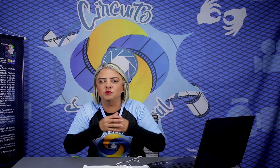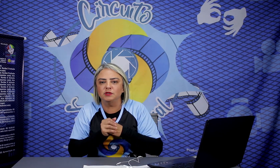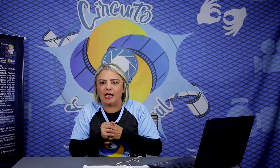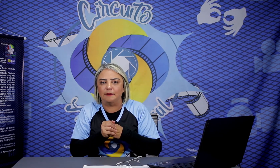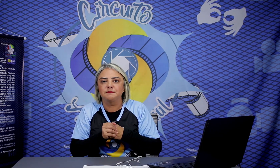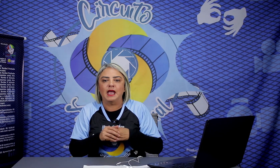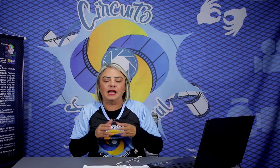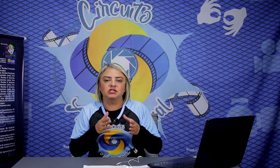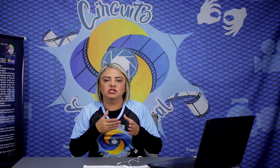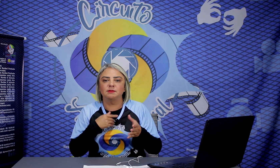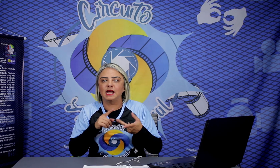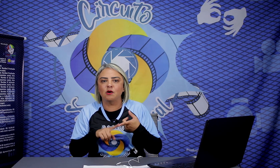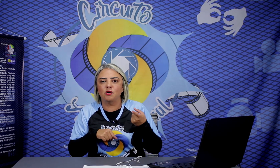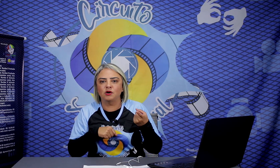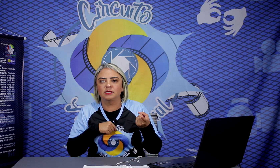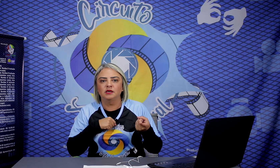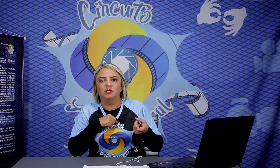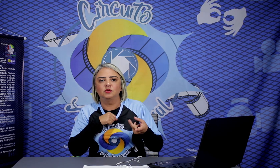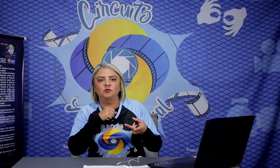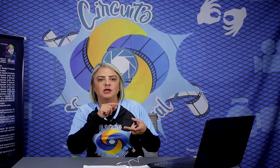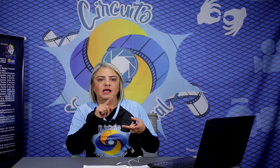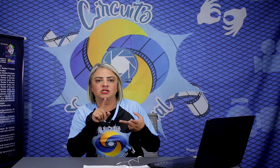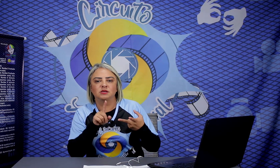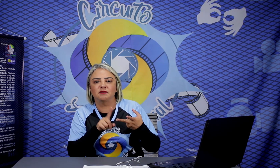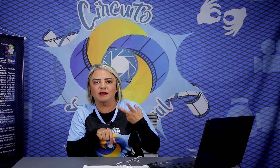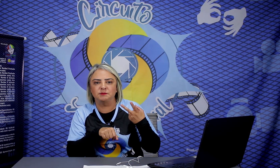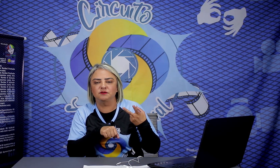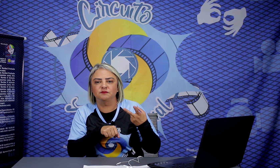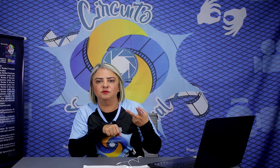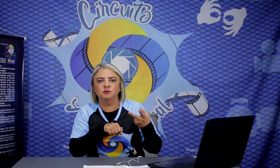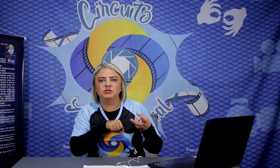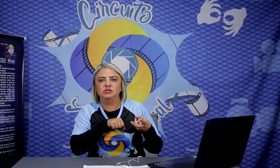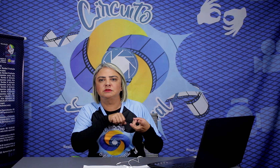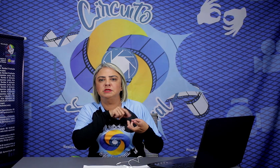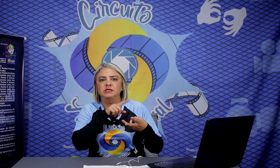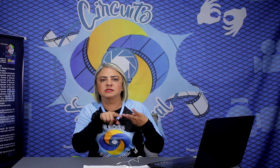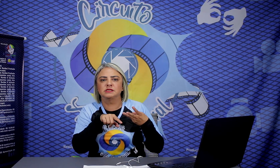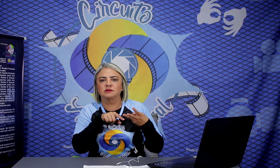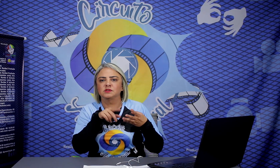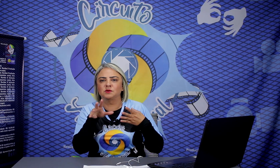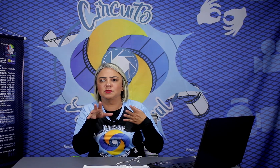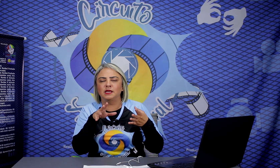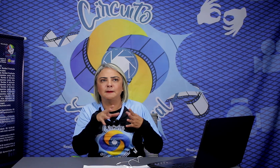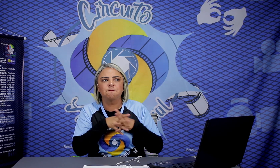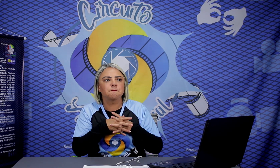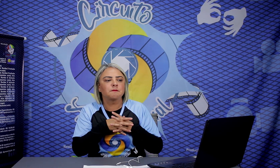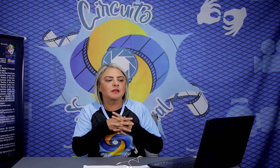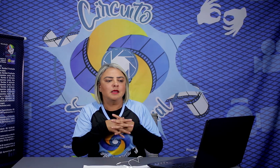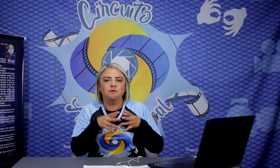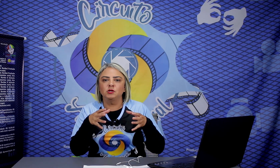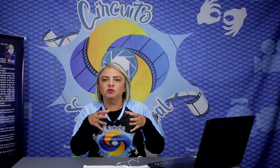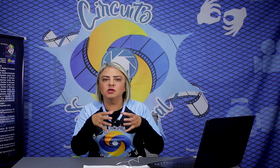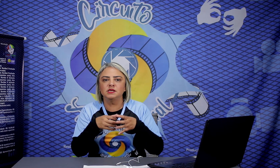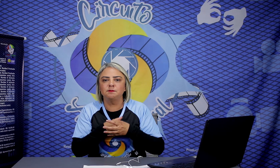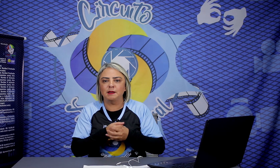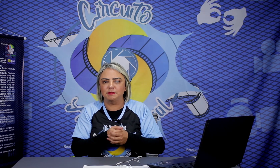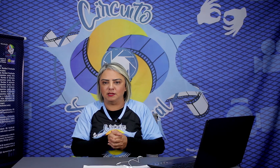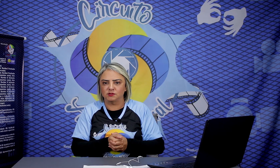lugar. Aqui chama Na Hora, no Goiás chama VaptVupt, em Minas não sei o quê. Põe todos os equipamentos.